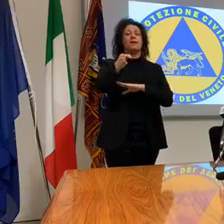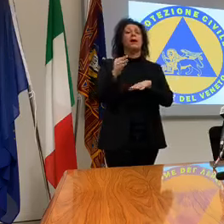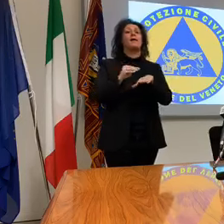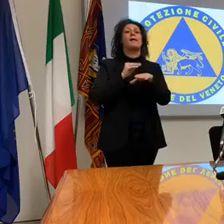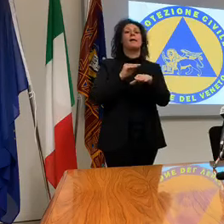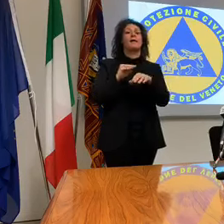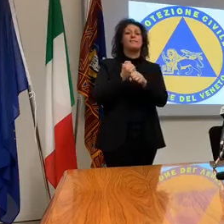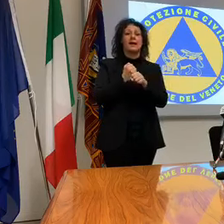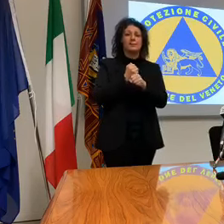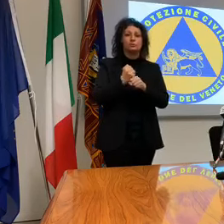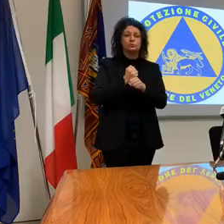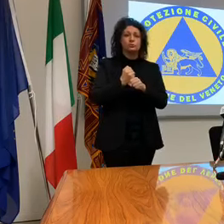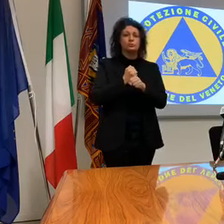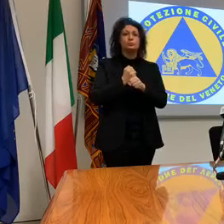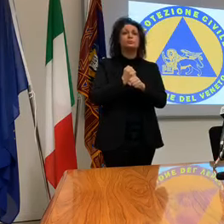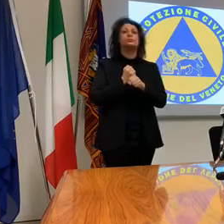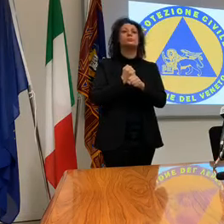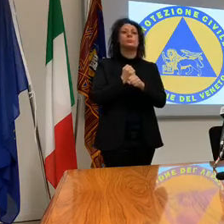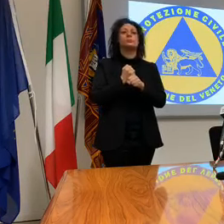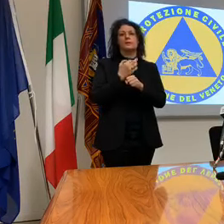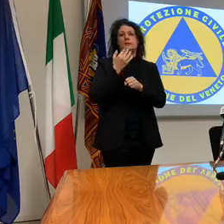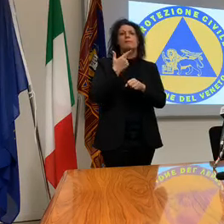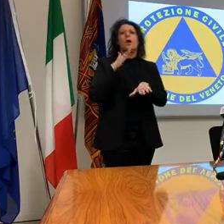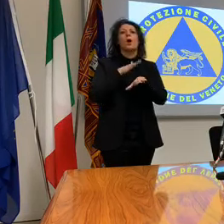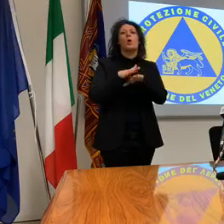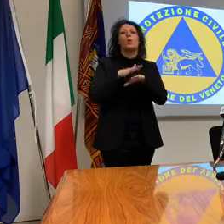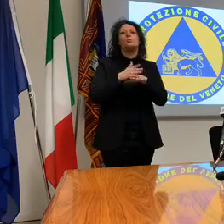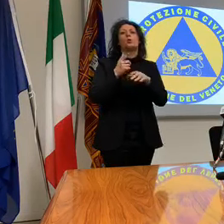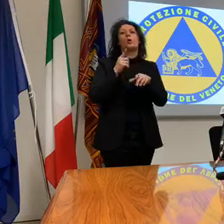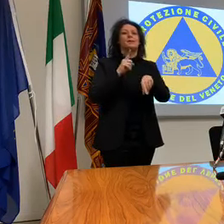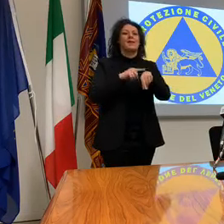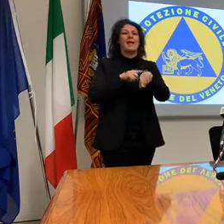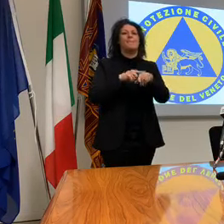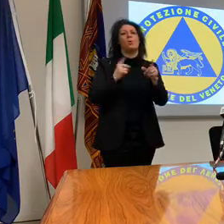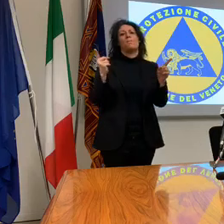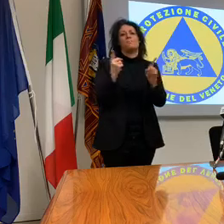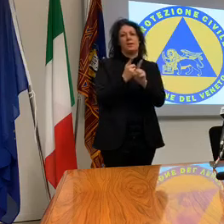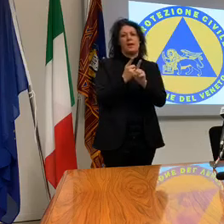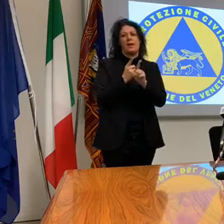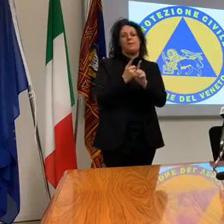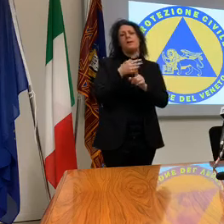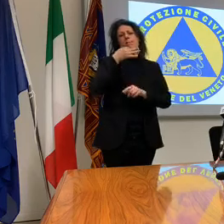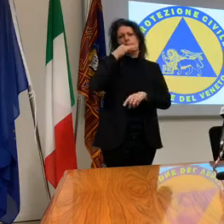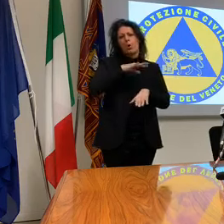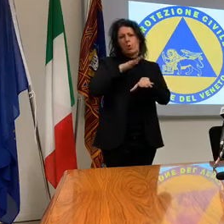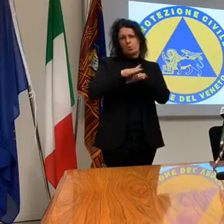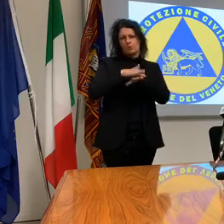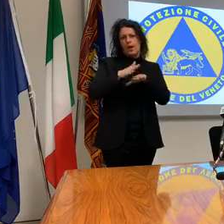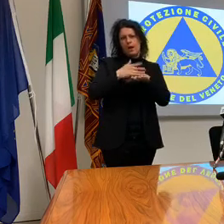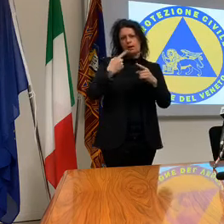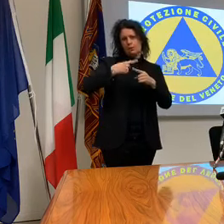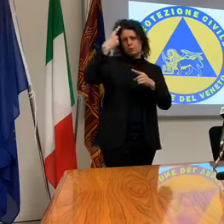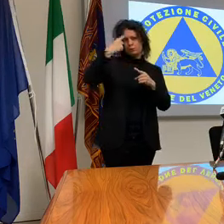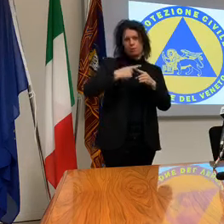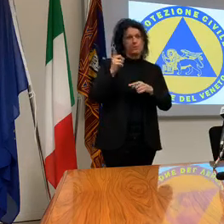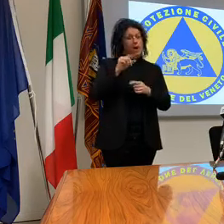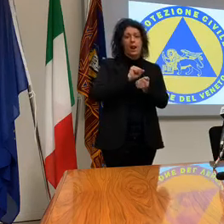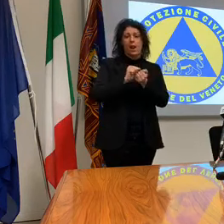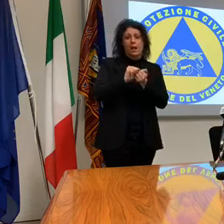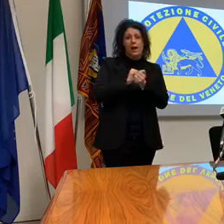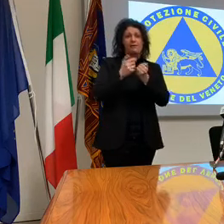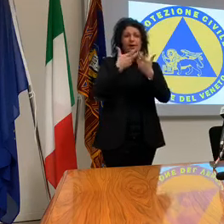tragitti brevi e per un utilizzo limitato, può tenerle un giorno intero, però non abbiamo detto che sono né lavabili né riutilizzabili. utilizzabili. Assessore, ecco, ti